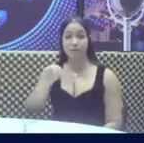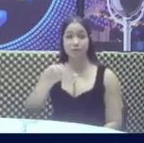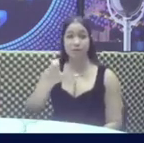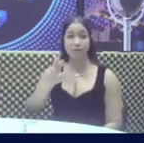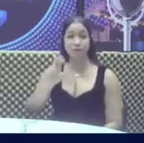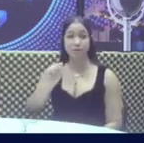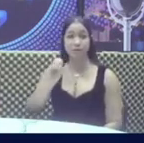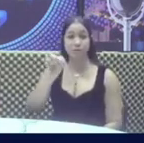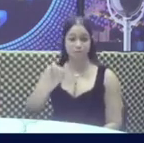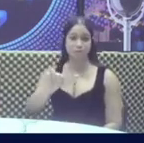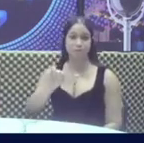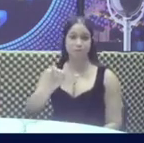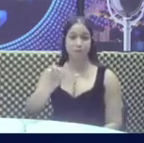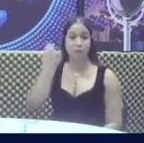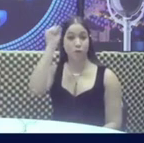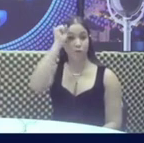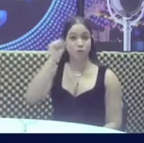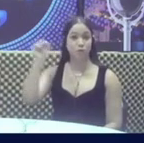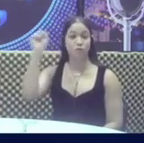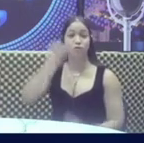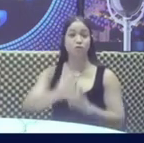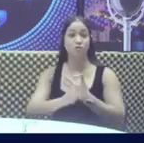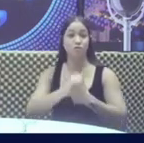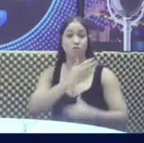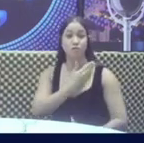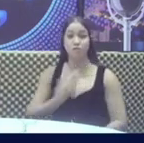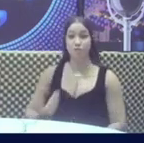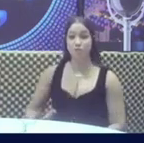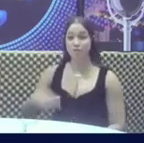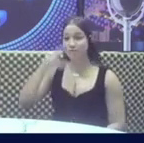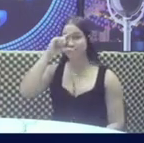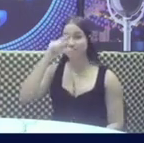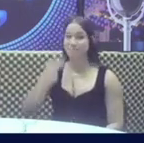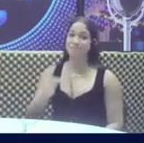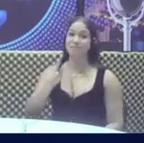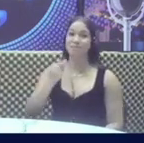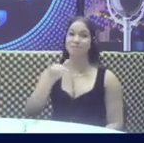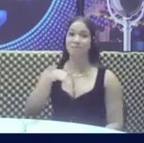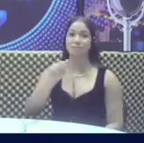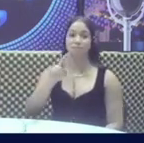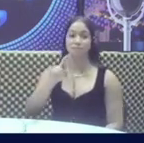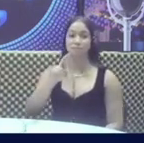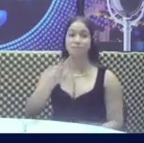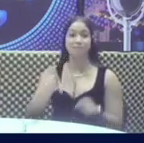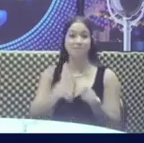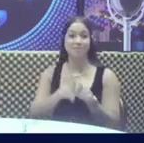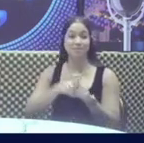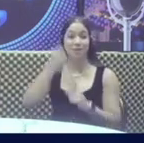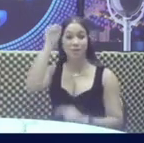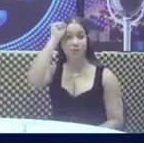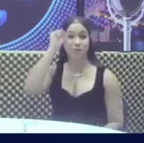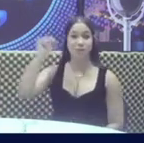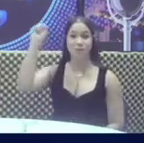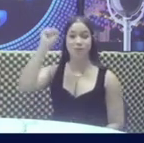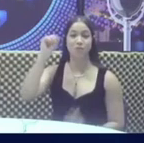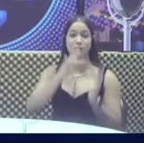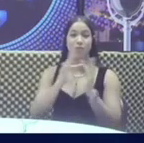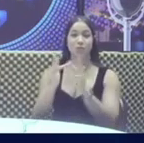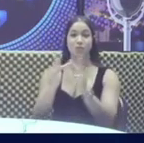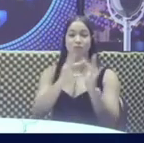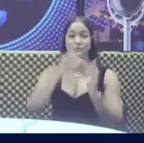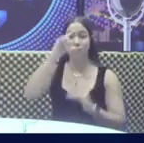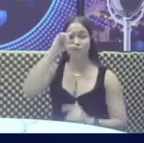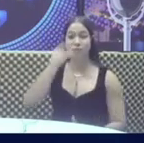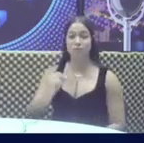Leal Rocha, o Superintendente Executivo de Governo do Triângulo Mineiro Gilmar Passos, o Superintendente de Rede do Triângulo